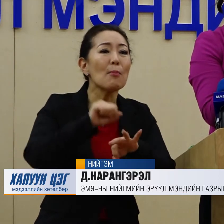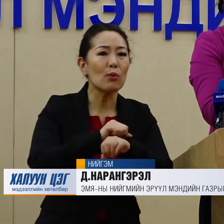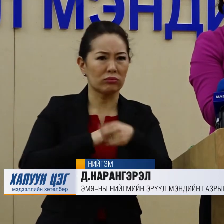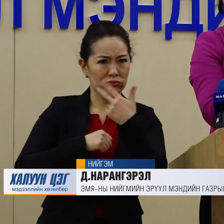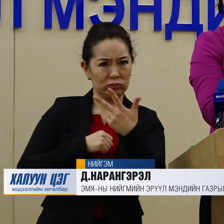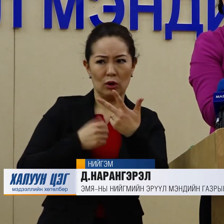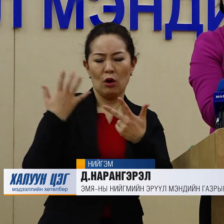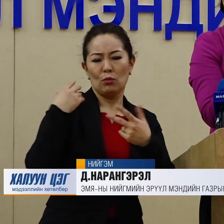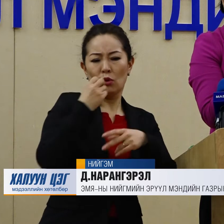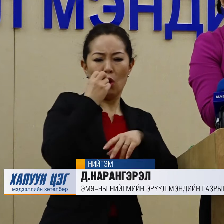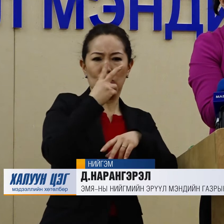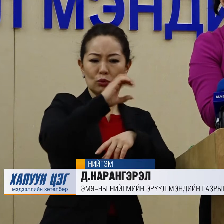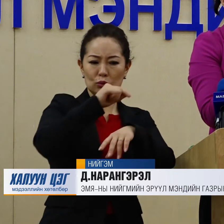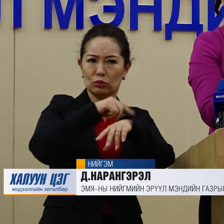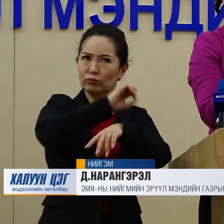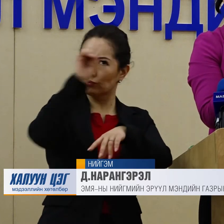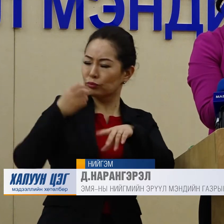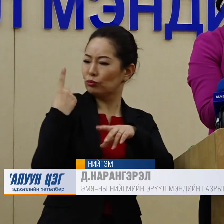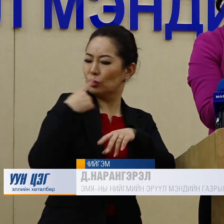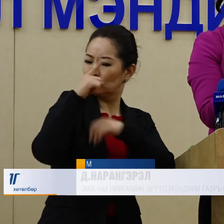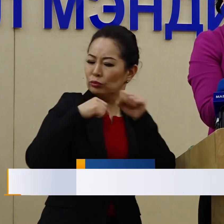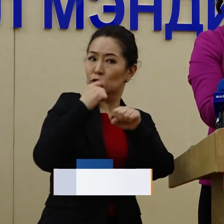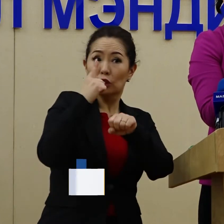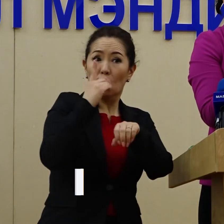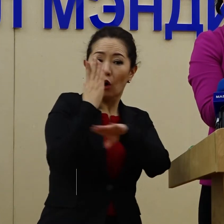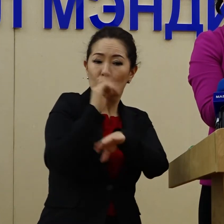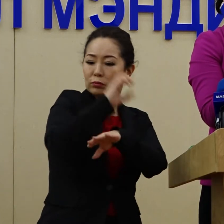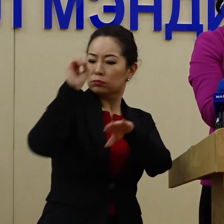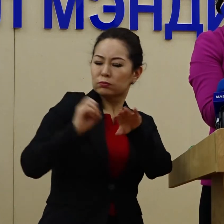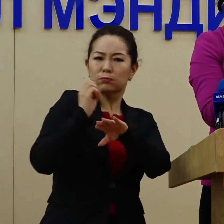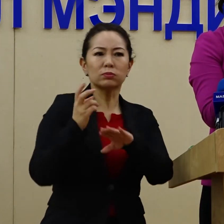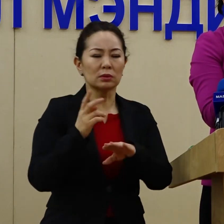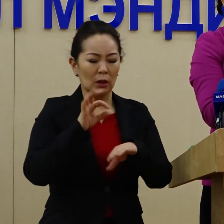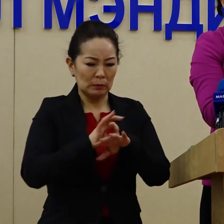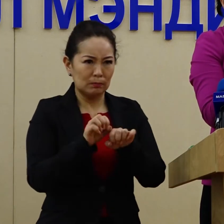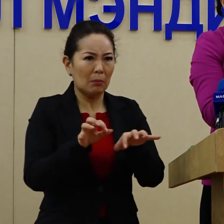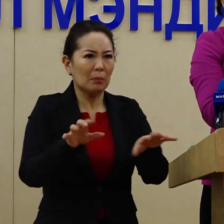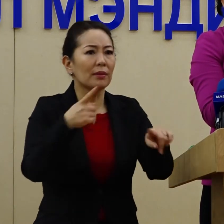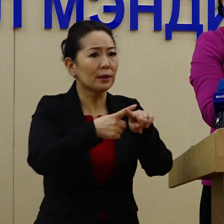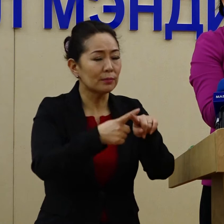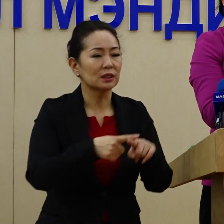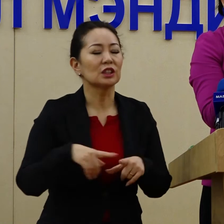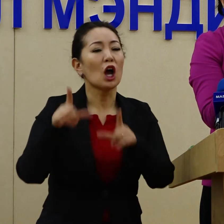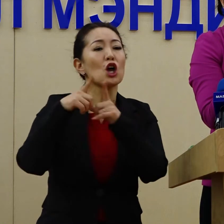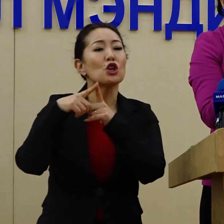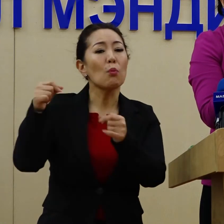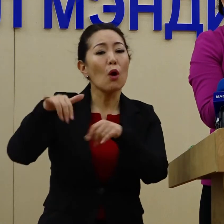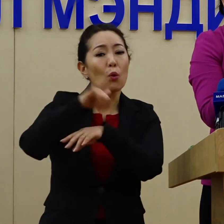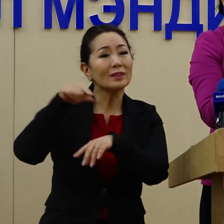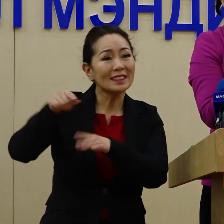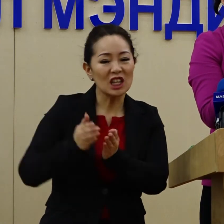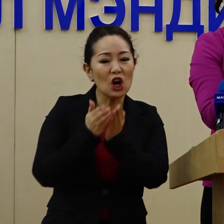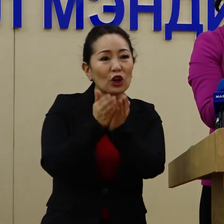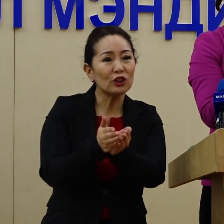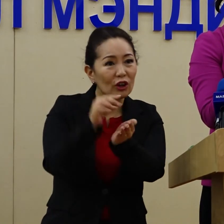энэ өнгөрсөн 24 цагийн хугацаанд бол өвчл нилээд нэмэгдлээ. За ялангуяа бүгд найрамдах Япон улсад одоо Diamond Princess гэдэг ийм